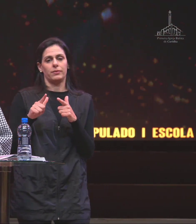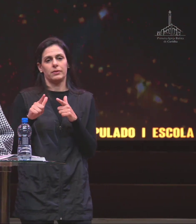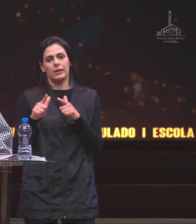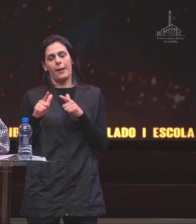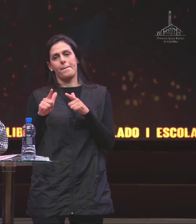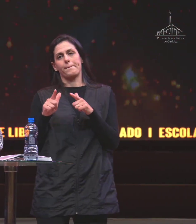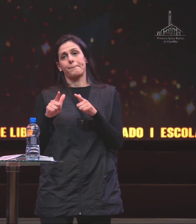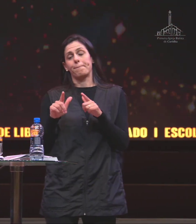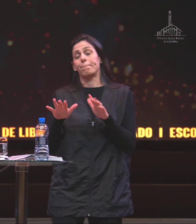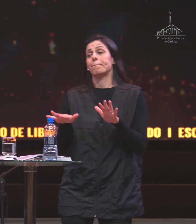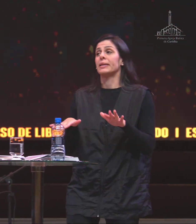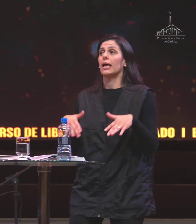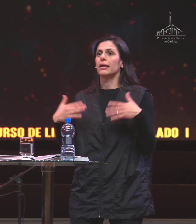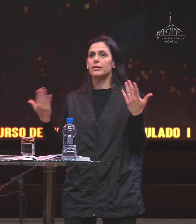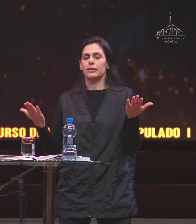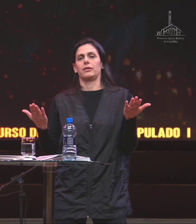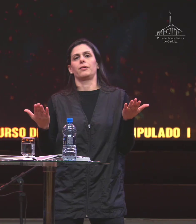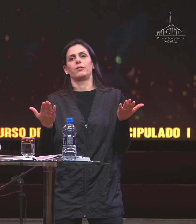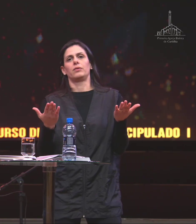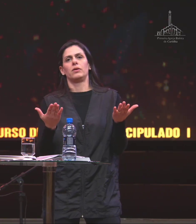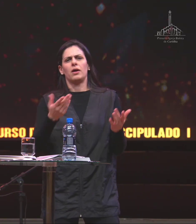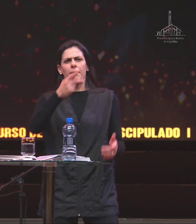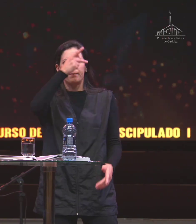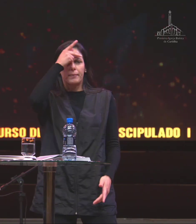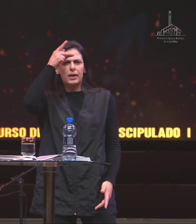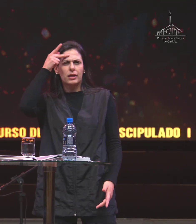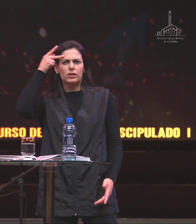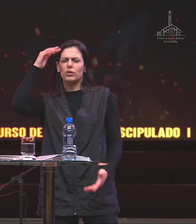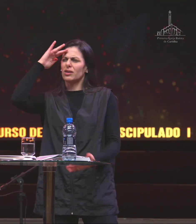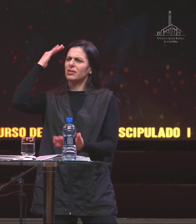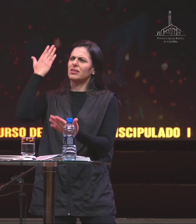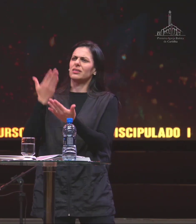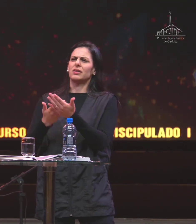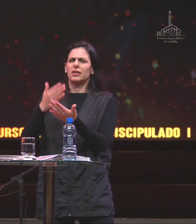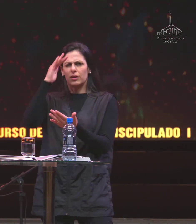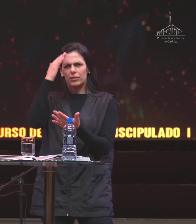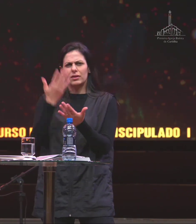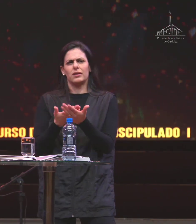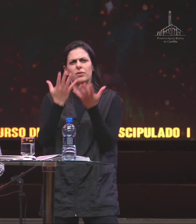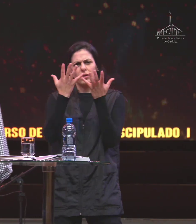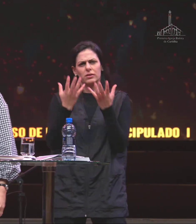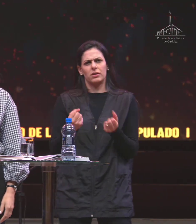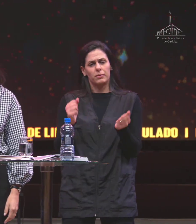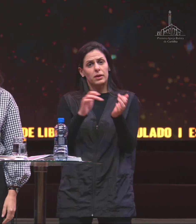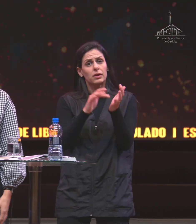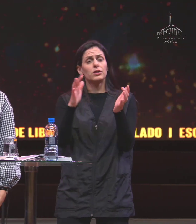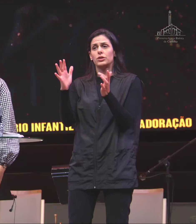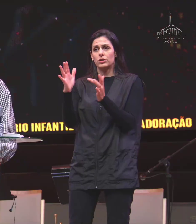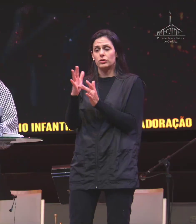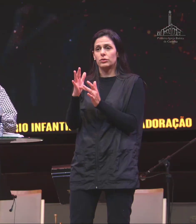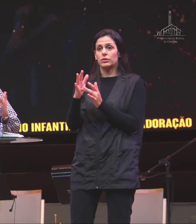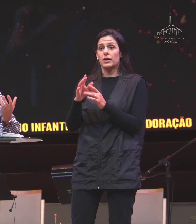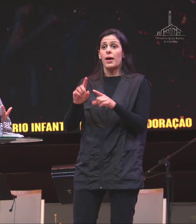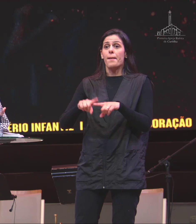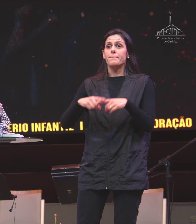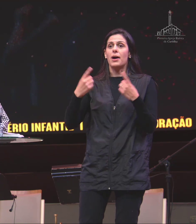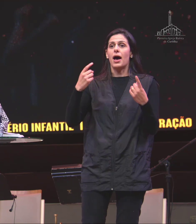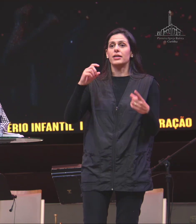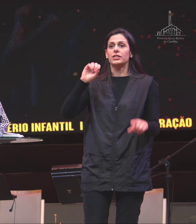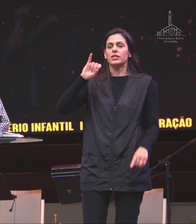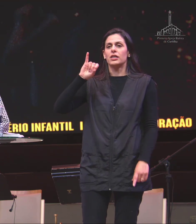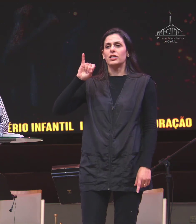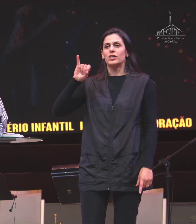né? O Novo Testamento não existia na vida de Paulo, né? Então imagine, as pessoas estavam acostumadas a se relacionar com Deus de uma